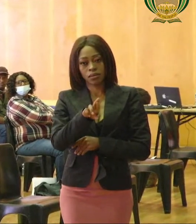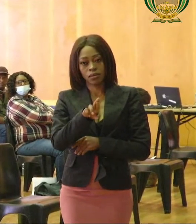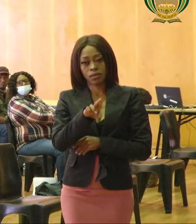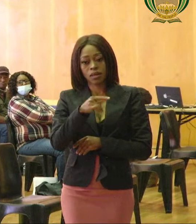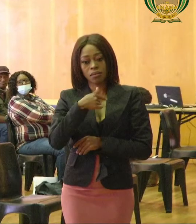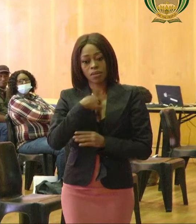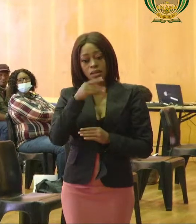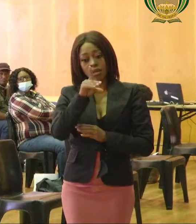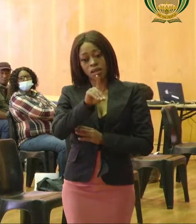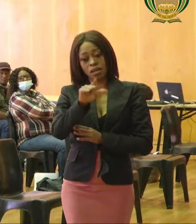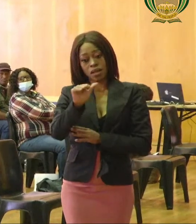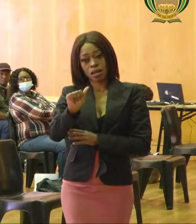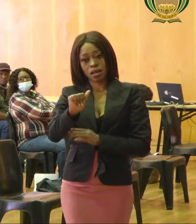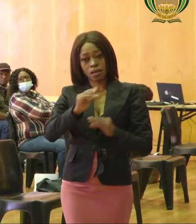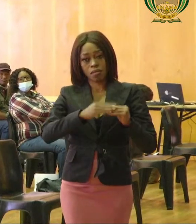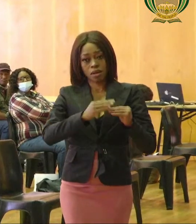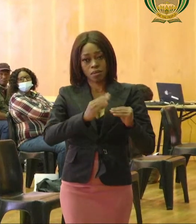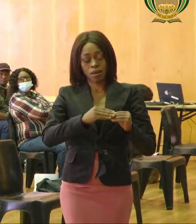is een DA-member.